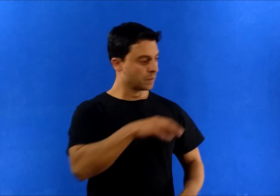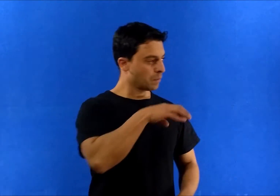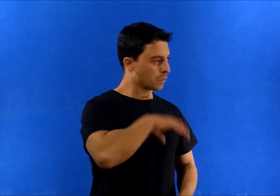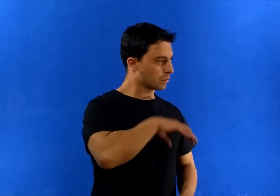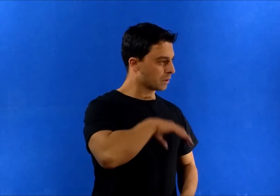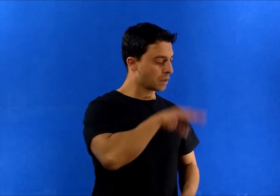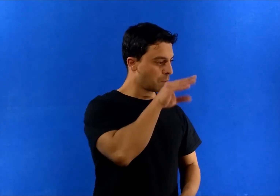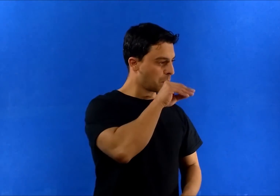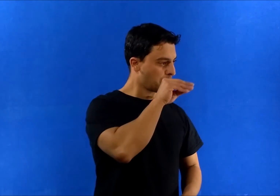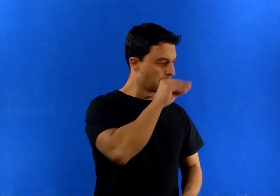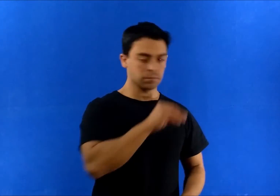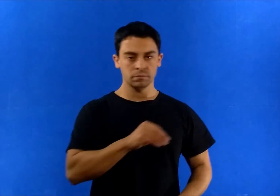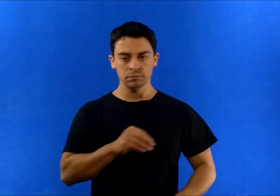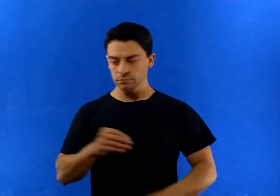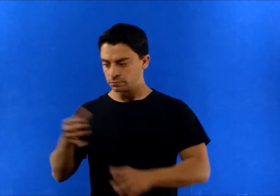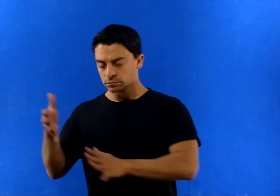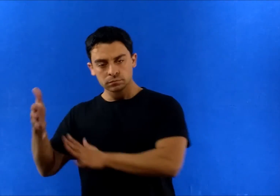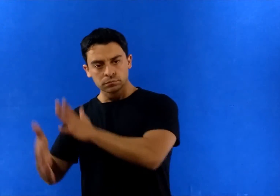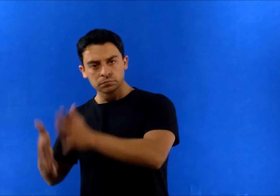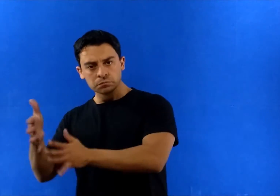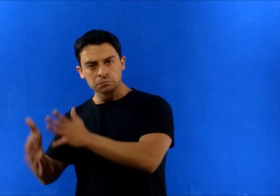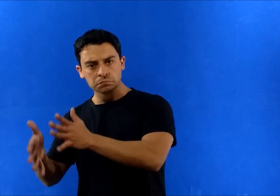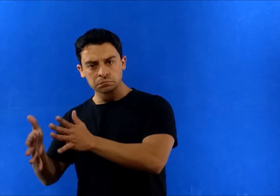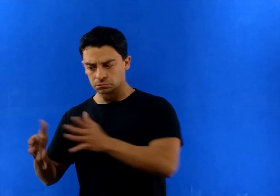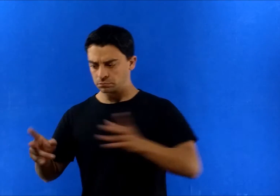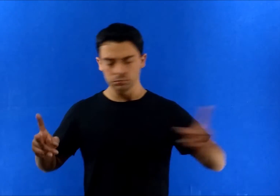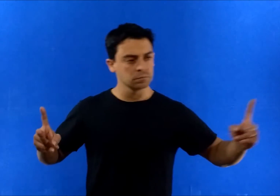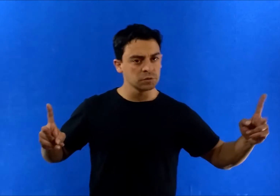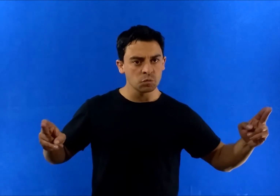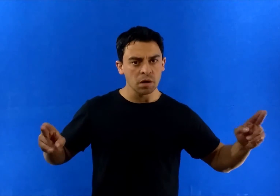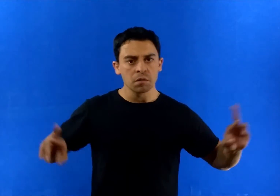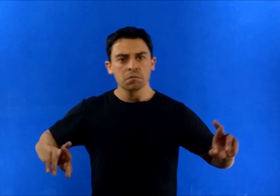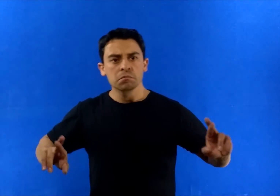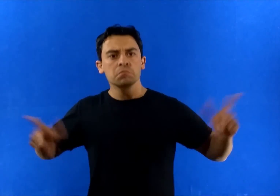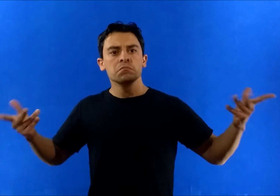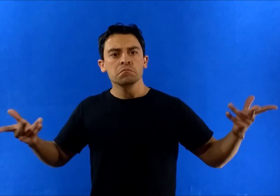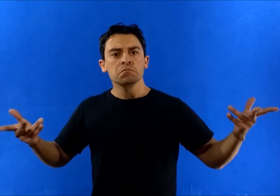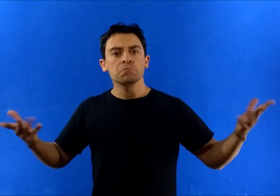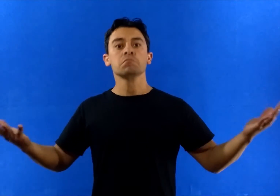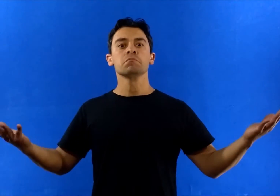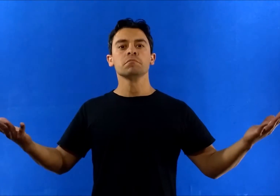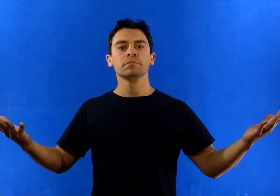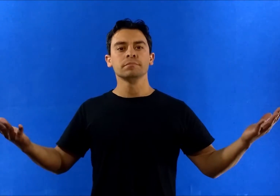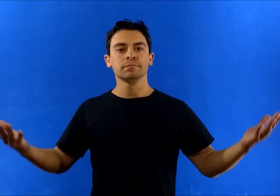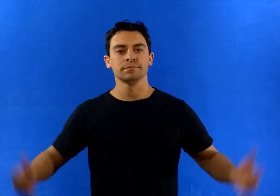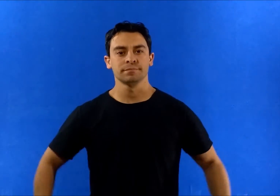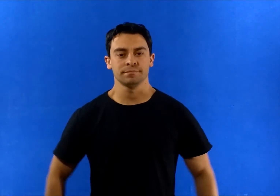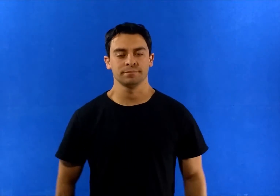Tema: português oralizado e língua de sinais. São iguais ou diferentes?